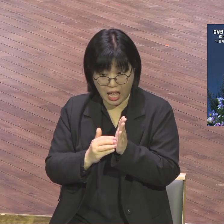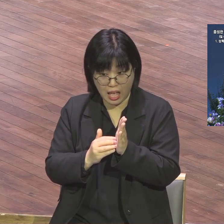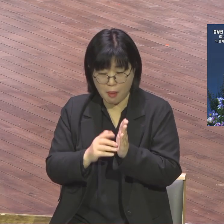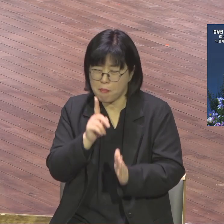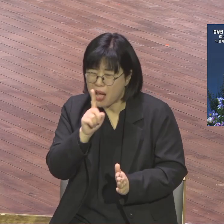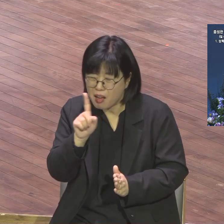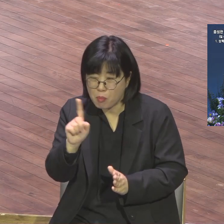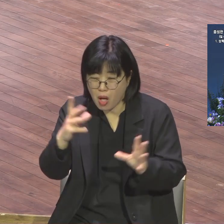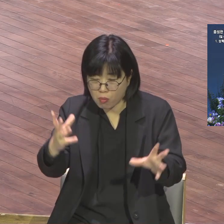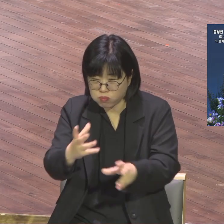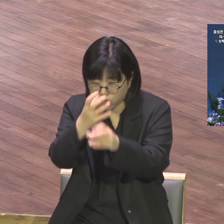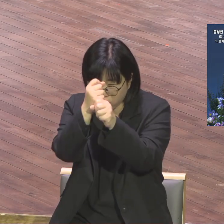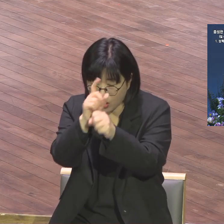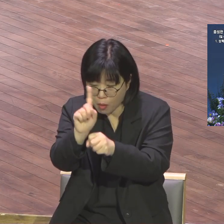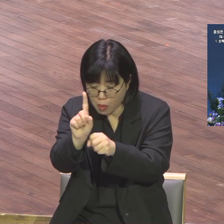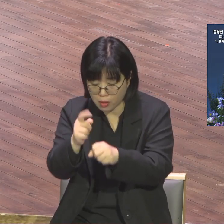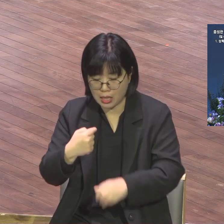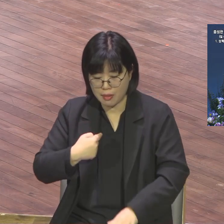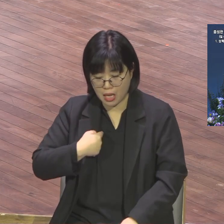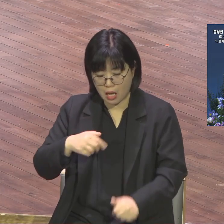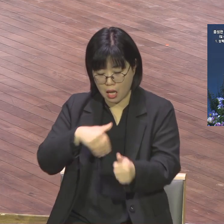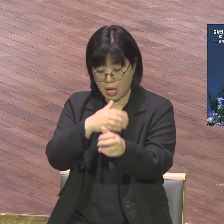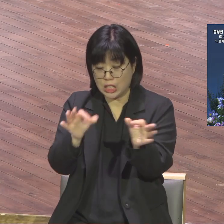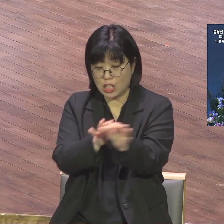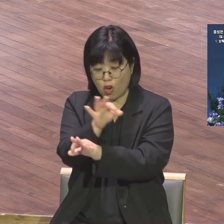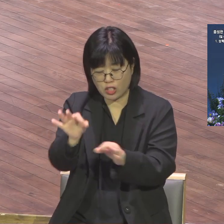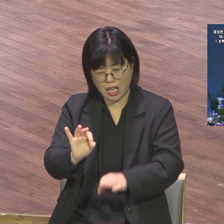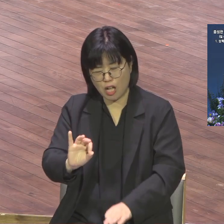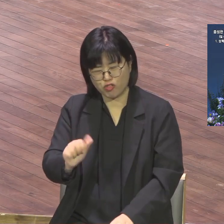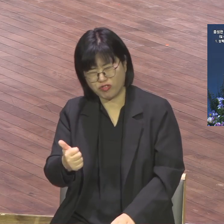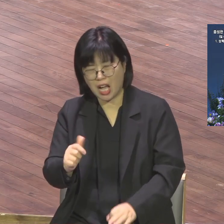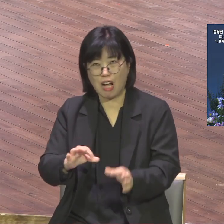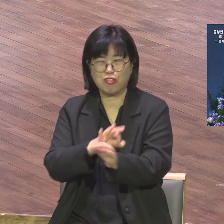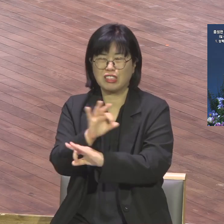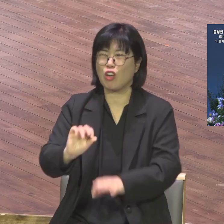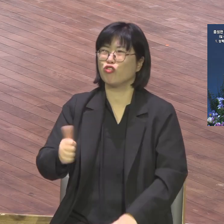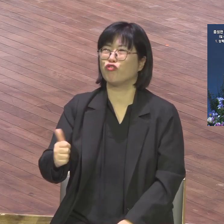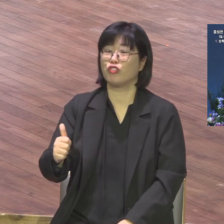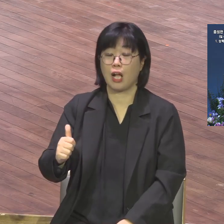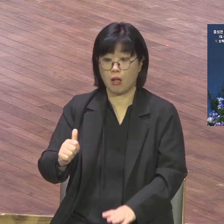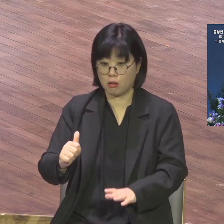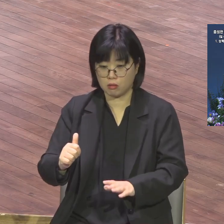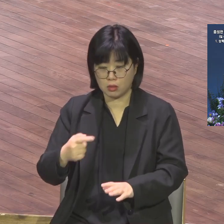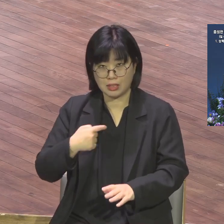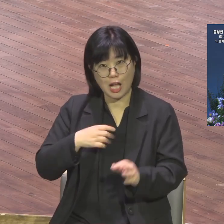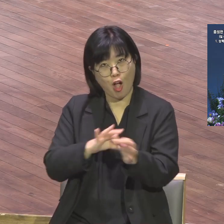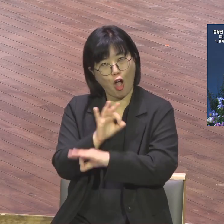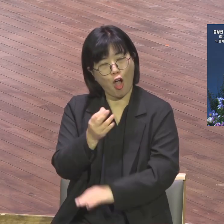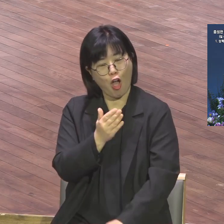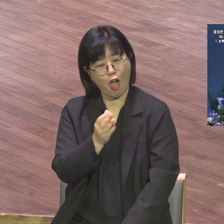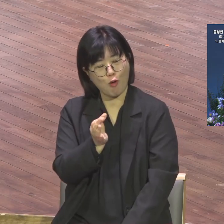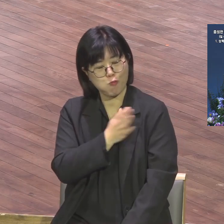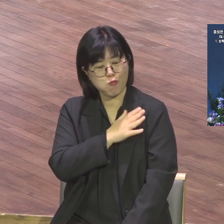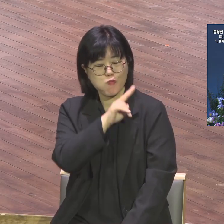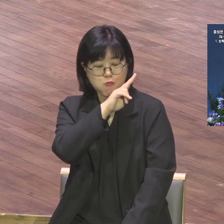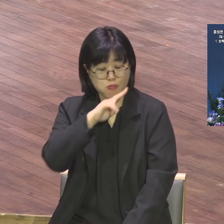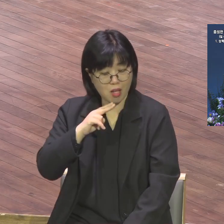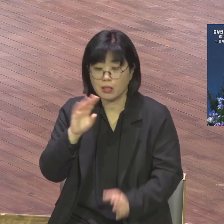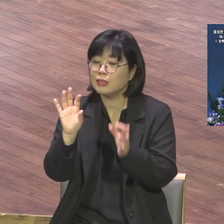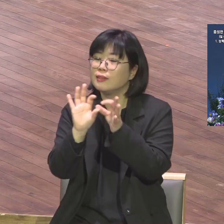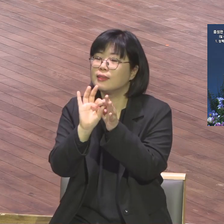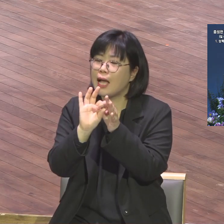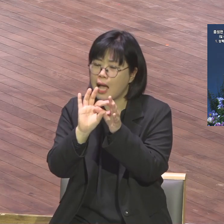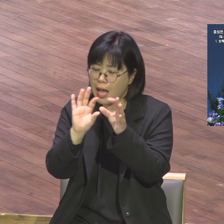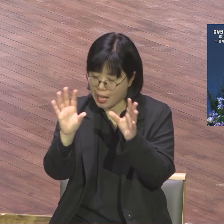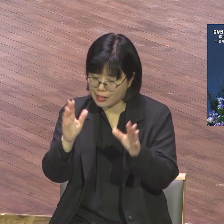좋든지 자족한다 이 말은 스스로 만족한다 그 말이지요 스스로 만족한다 만족의 이